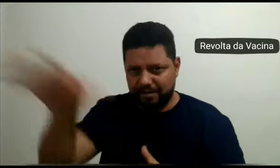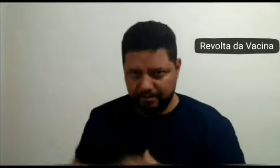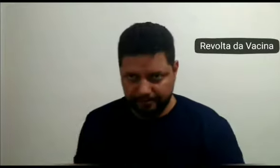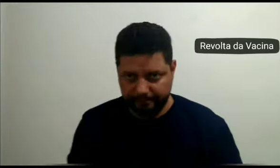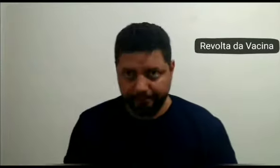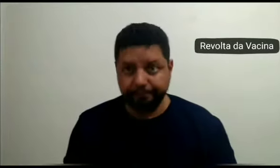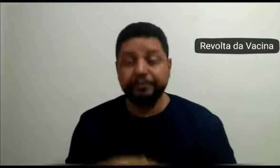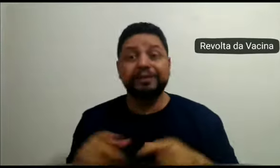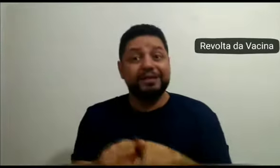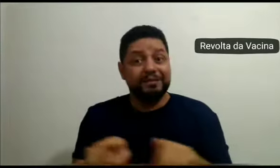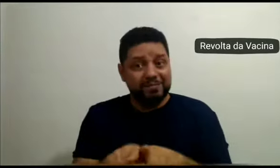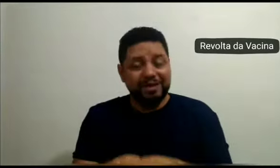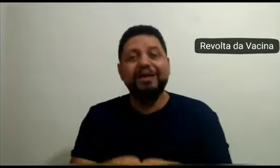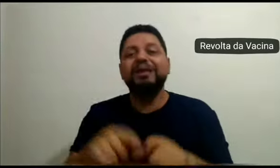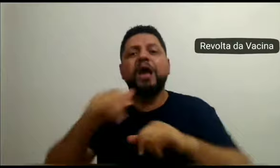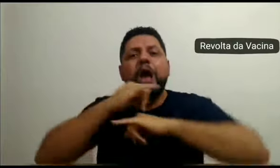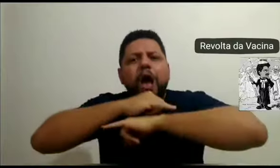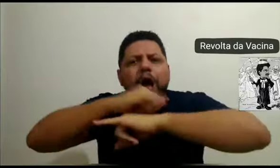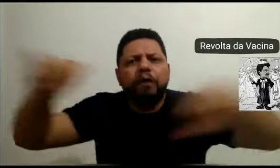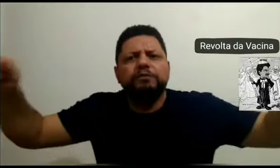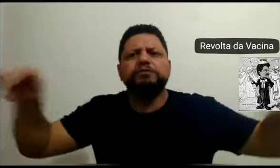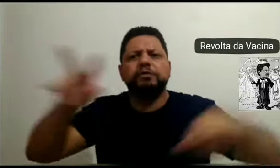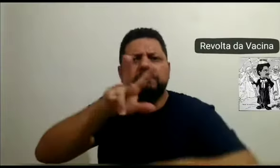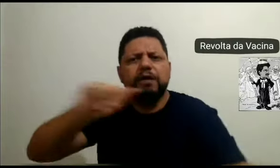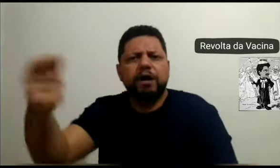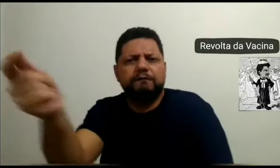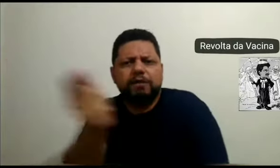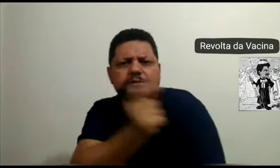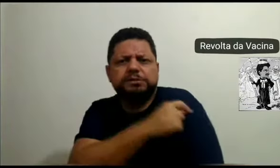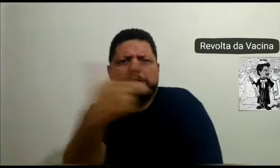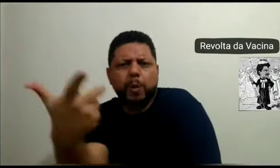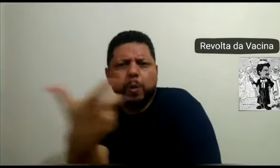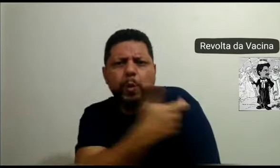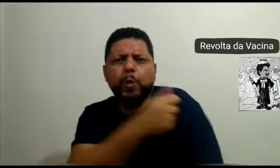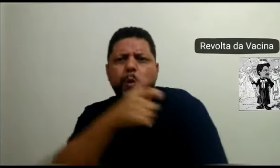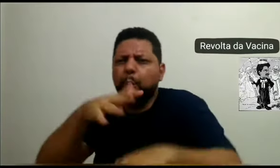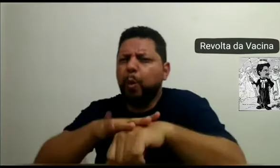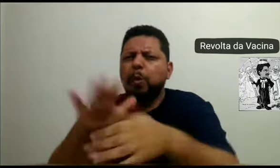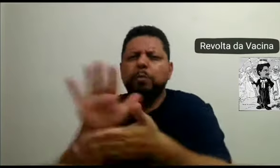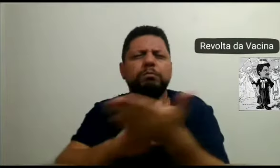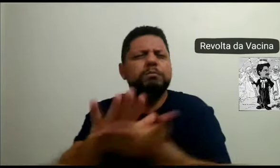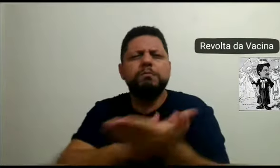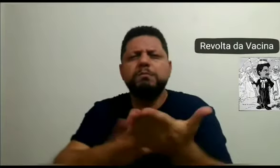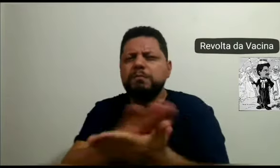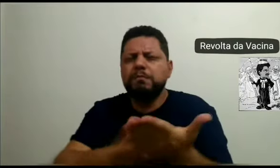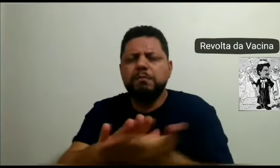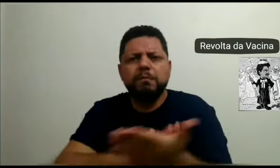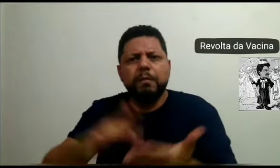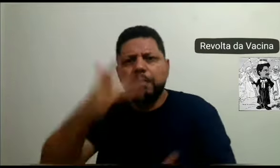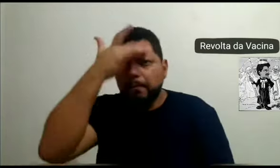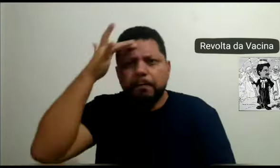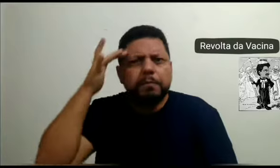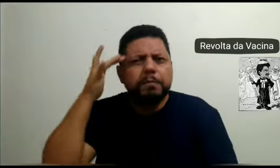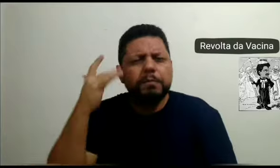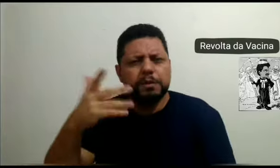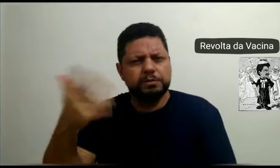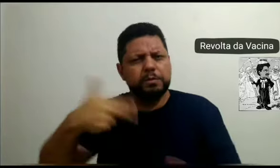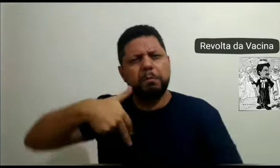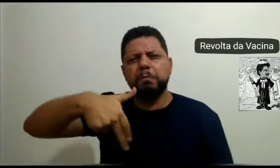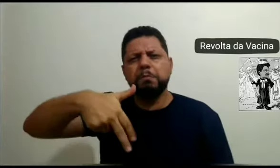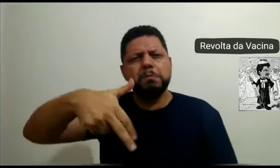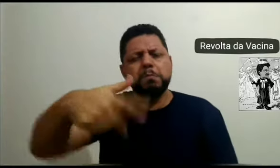cidade. E assim surgiu também a primeira favela. Mas uma outra questão foi que não tivemos